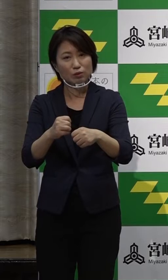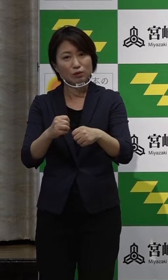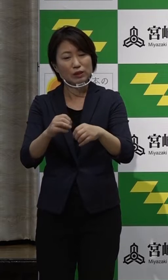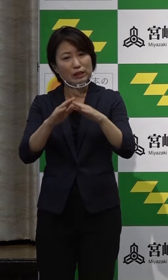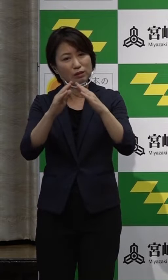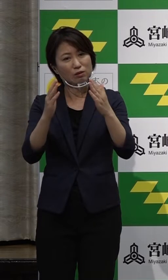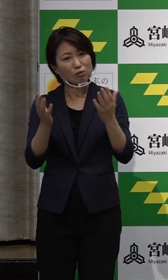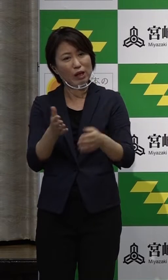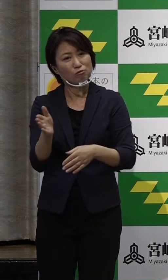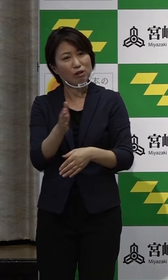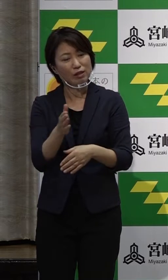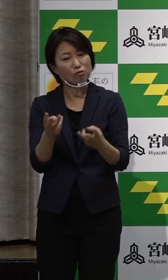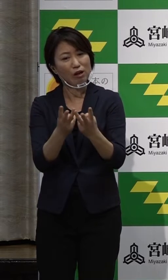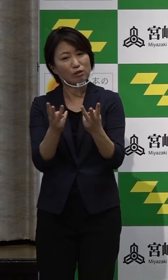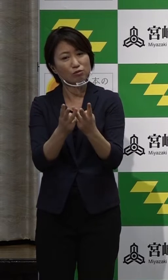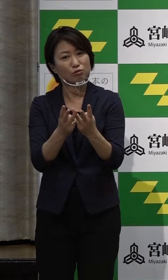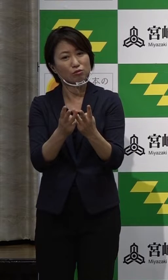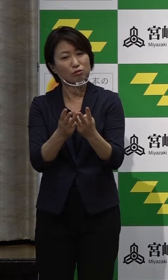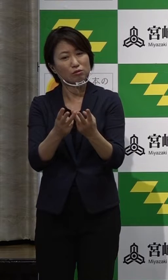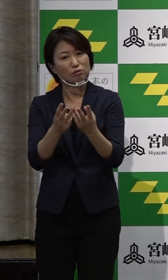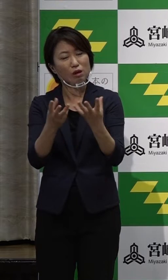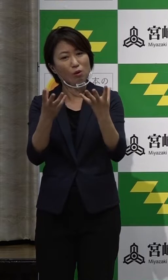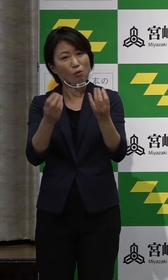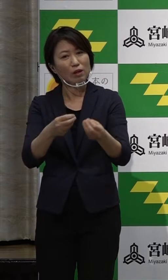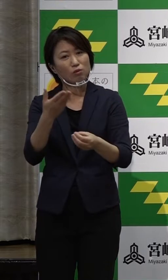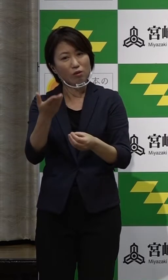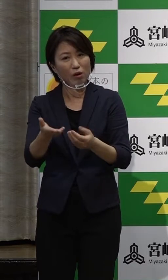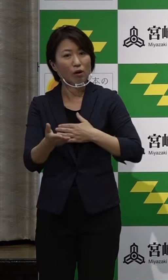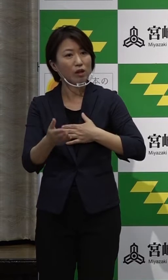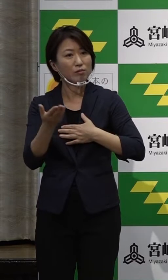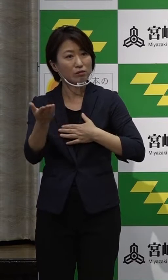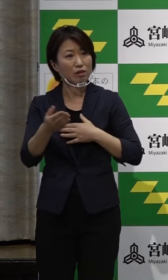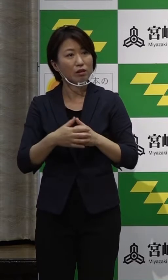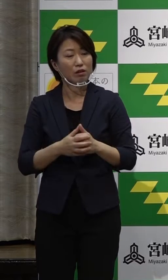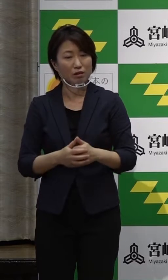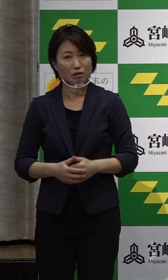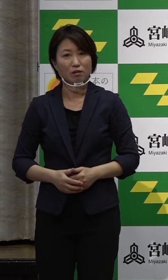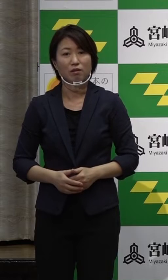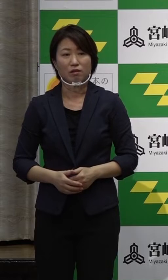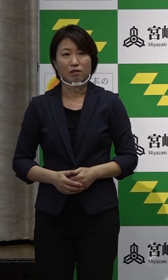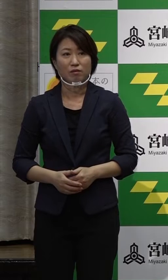な数というのは掲げられていますか。 はい、